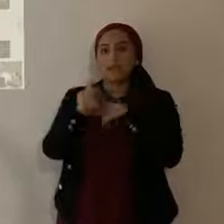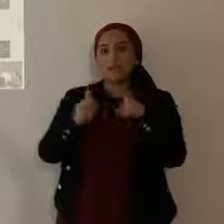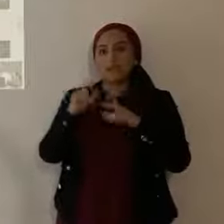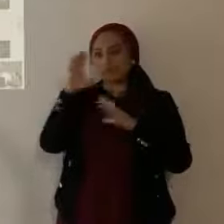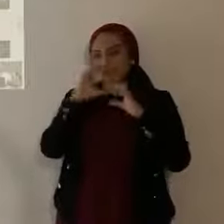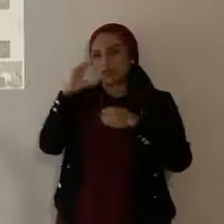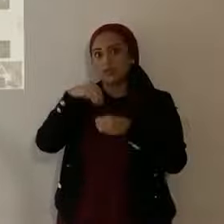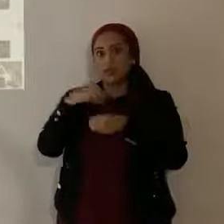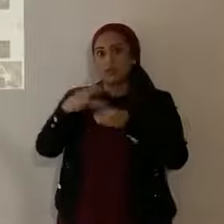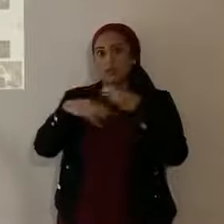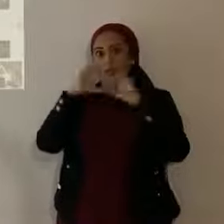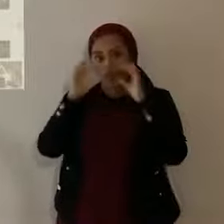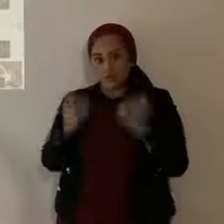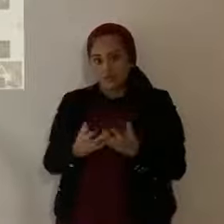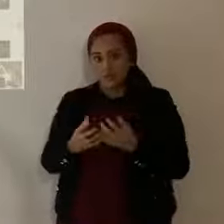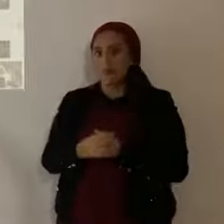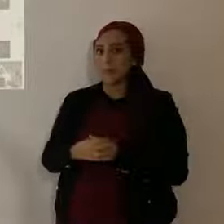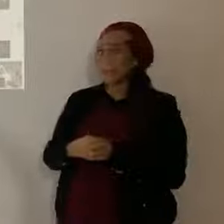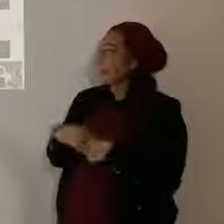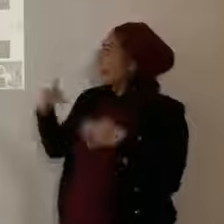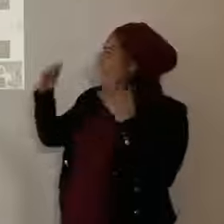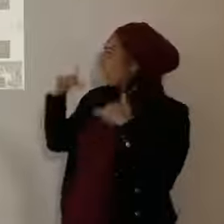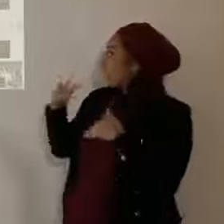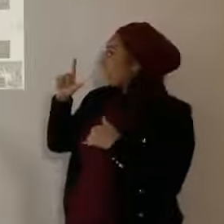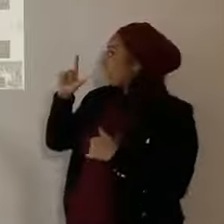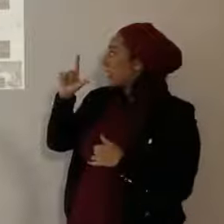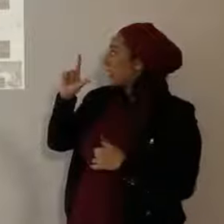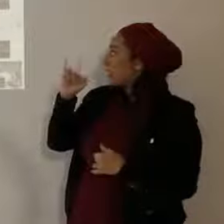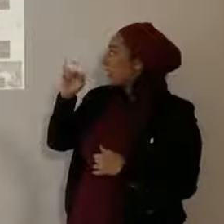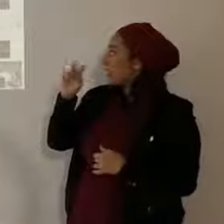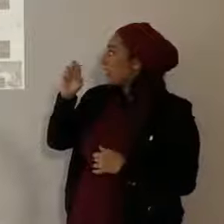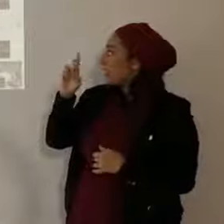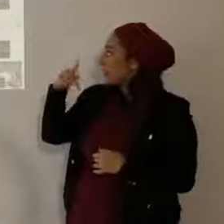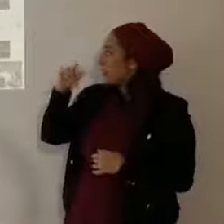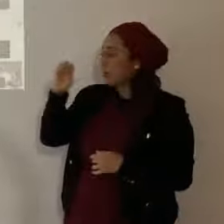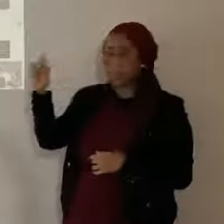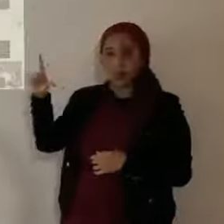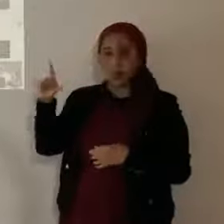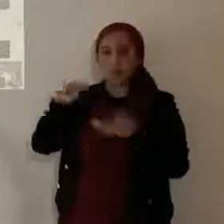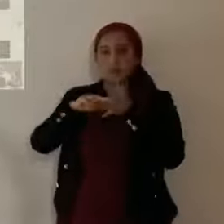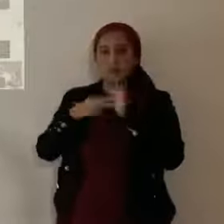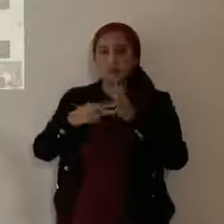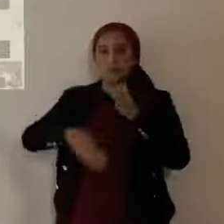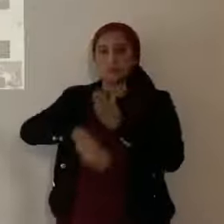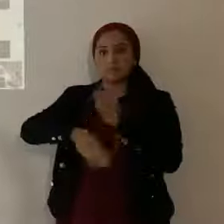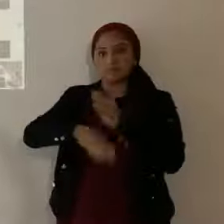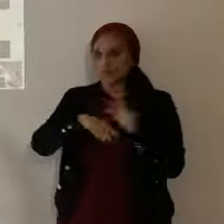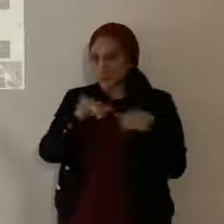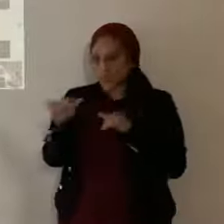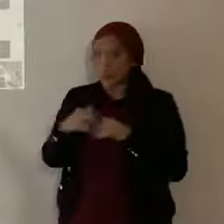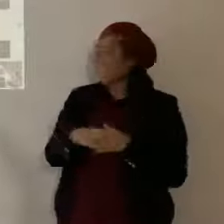mundo. Donde dice Liverpool es fútbol, y donde dice X nombre es